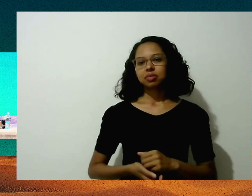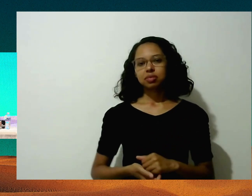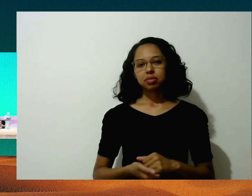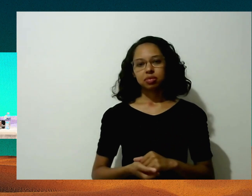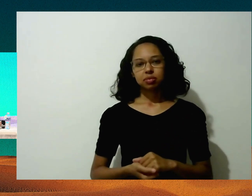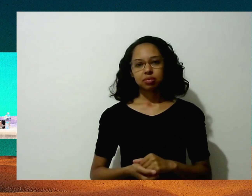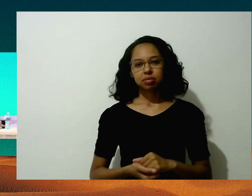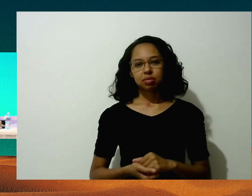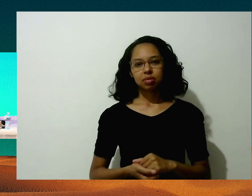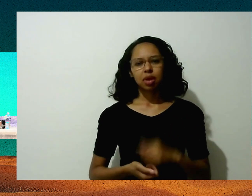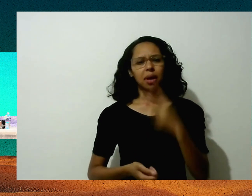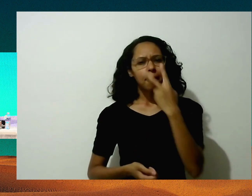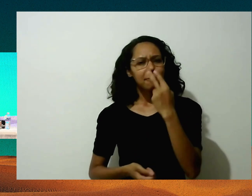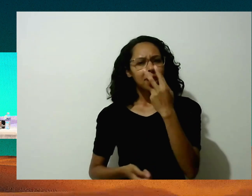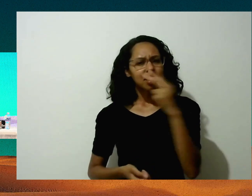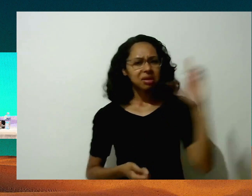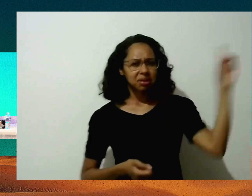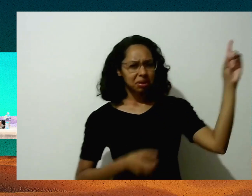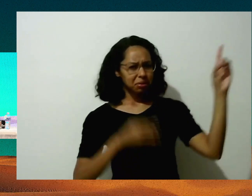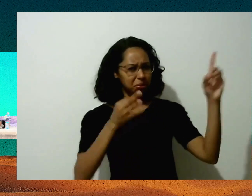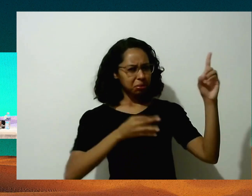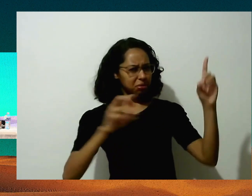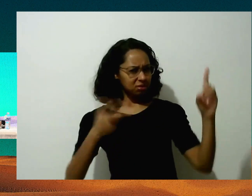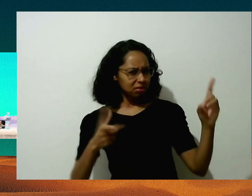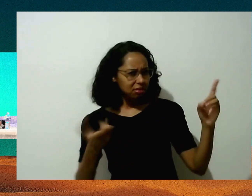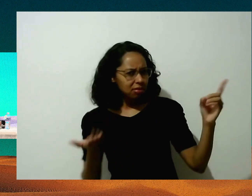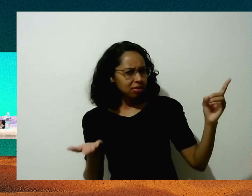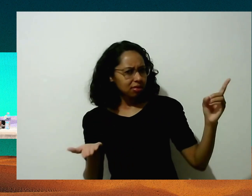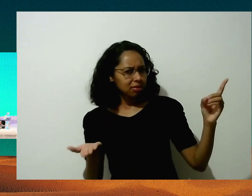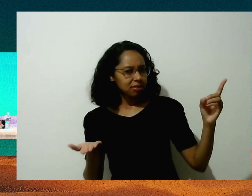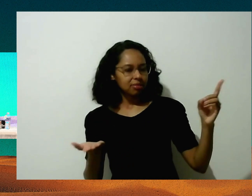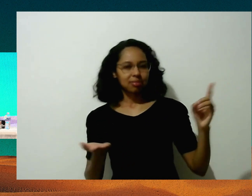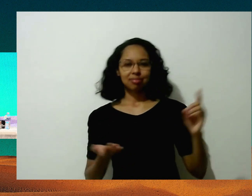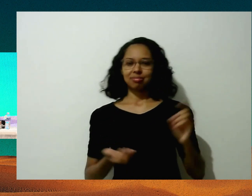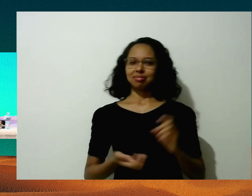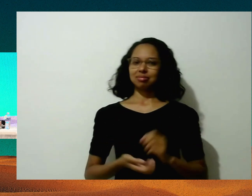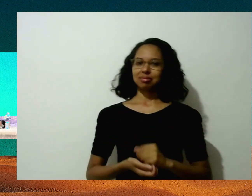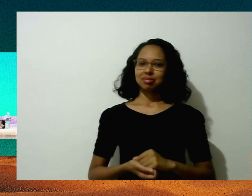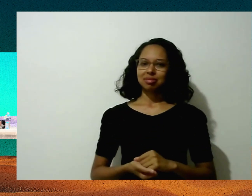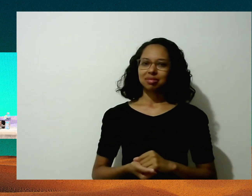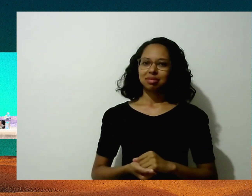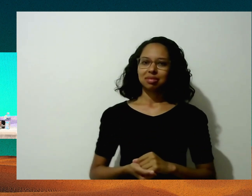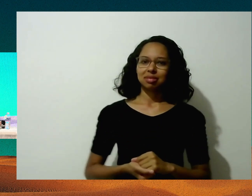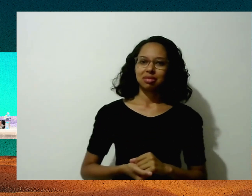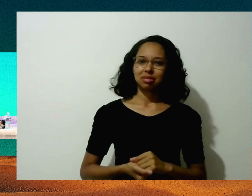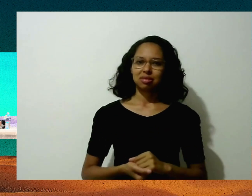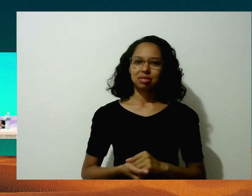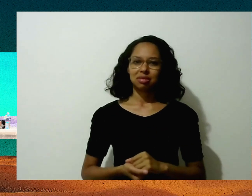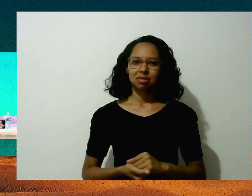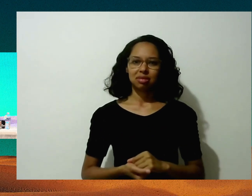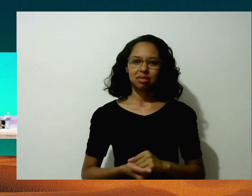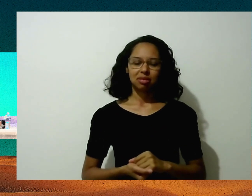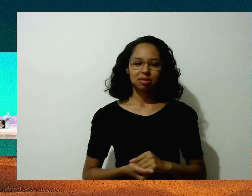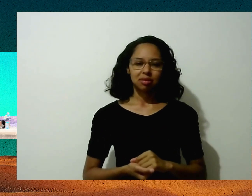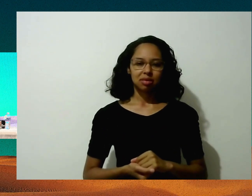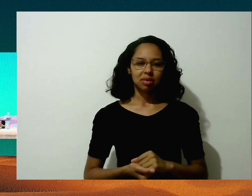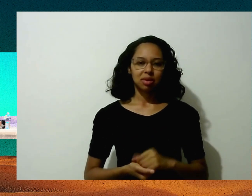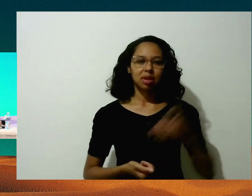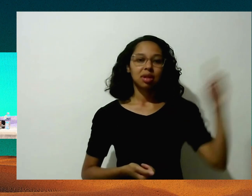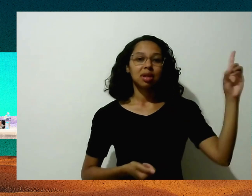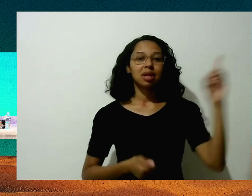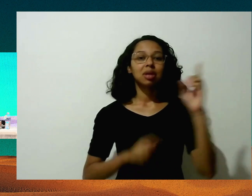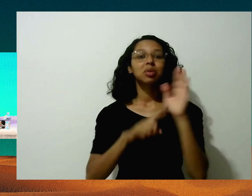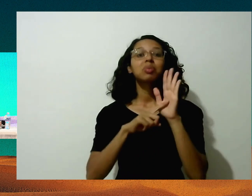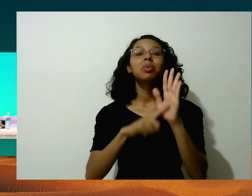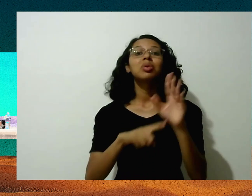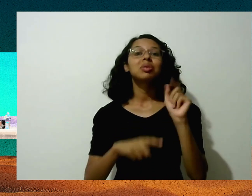está injustiçando alguém, né? It seems like God is not being fair. Deus está querendo mostrar para nós, irmão, depois da queda do